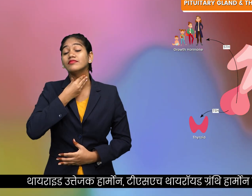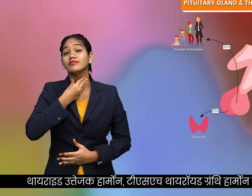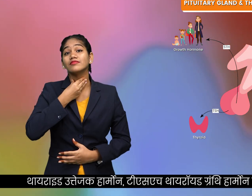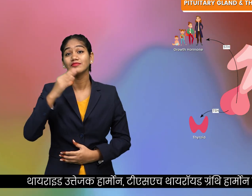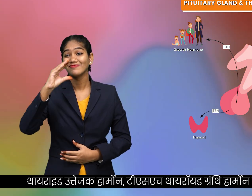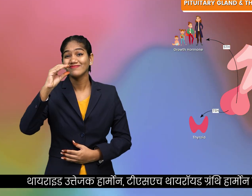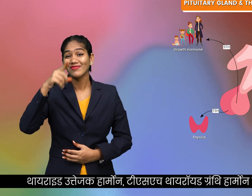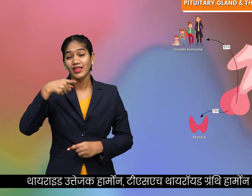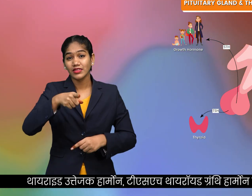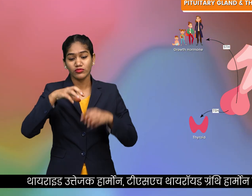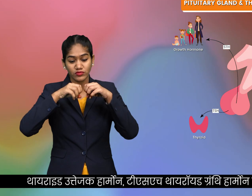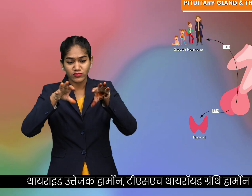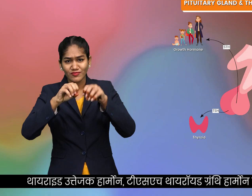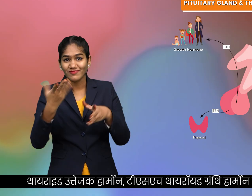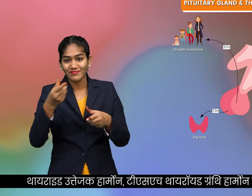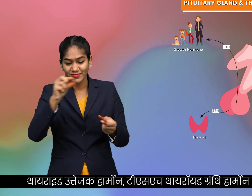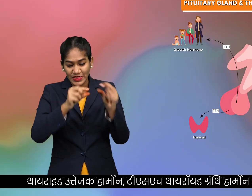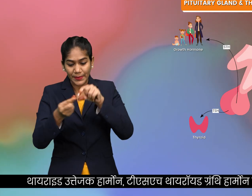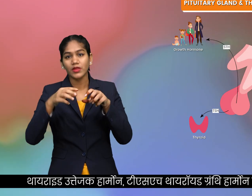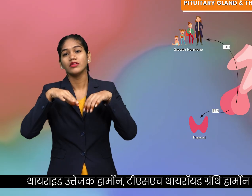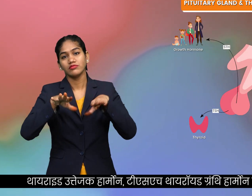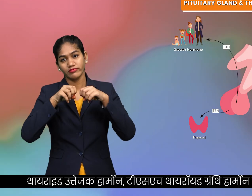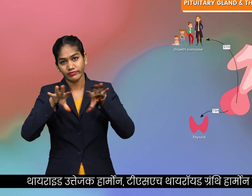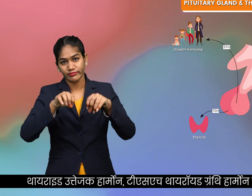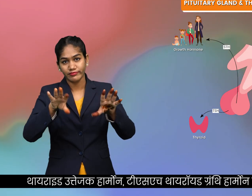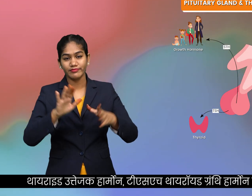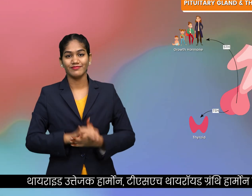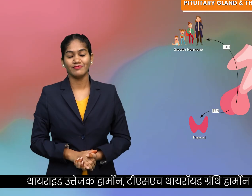थायराइड उत्तेजक हार्मोन टीएसएच